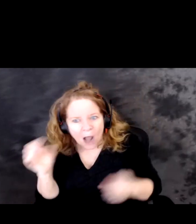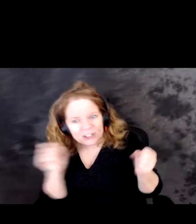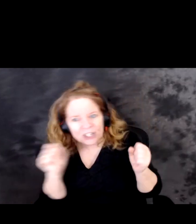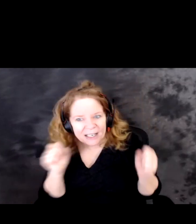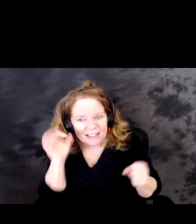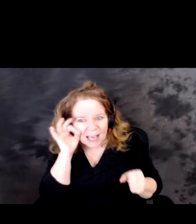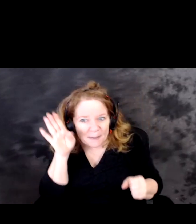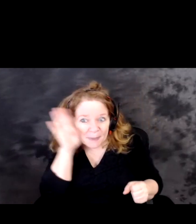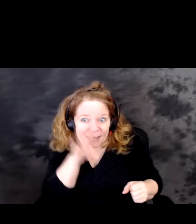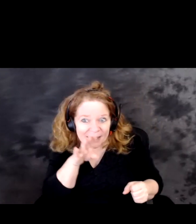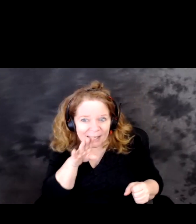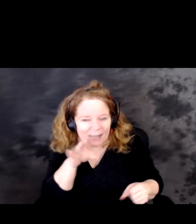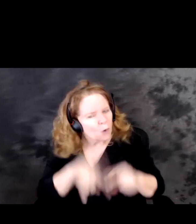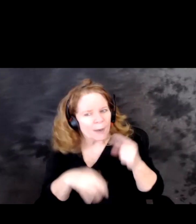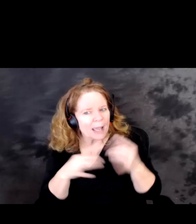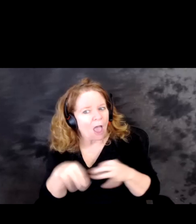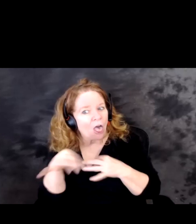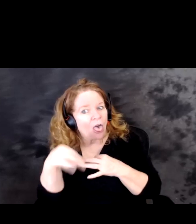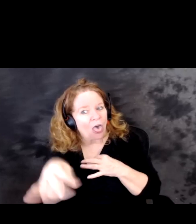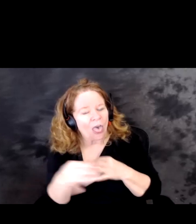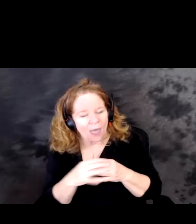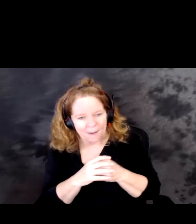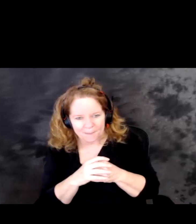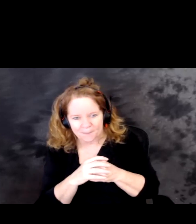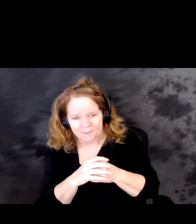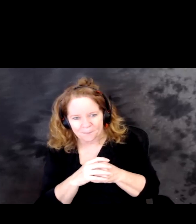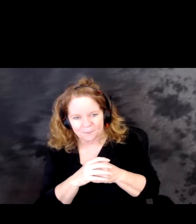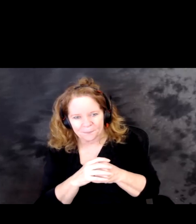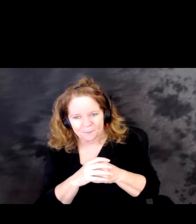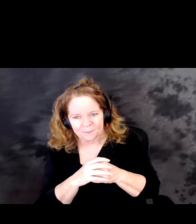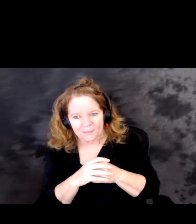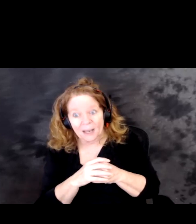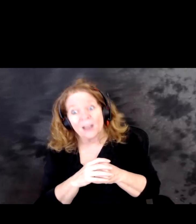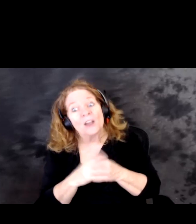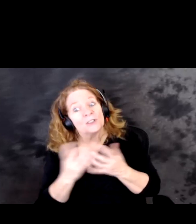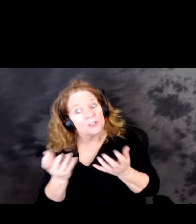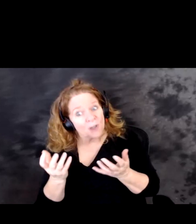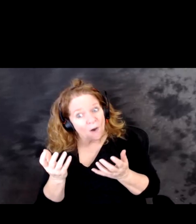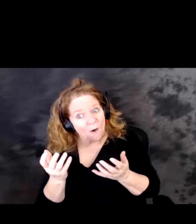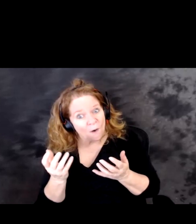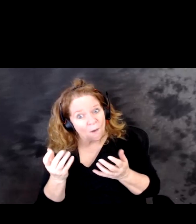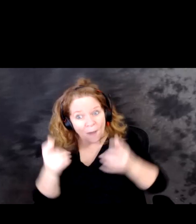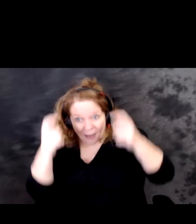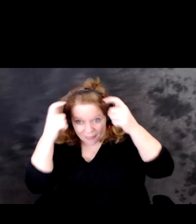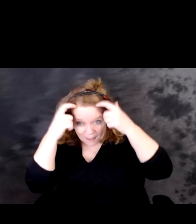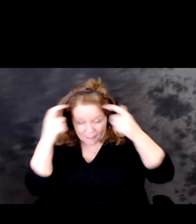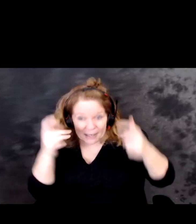Shake, vamos. No hay tiempo que perder, dijo Marvin. Pasley la abeja